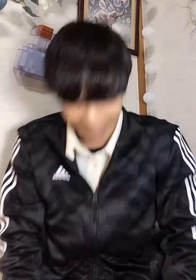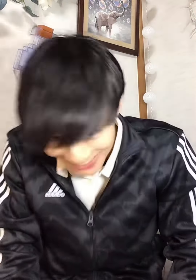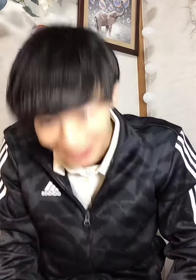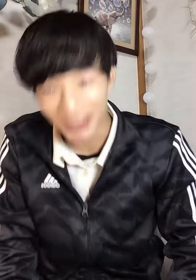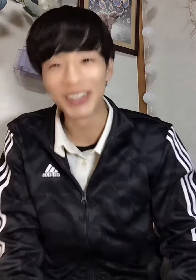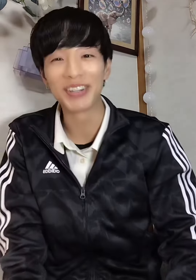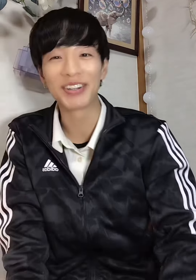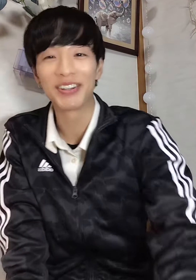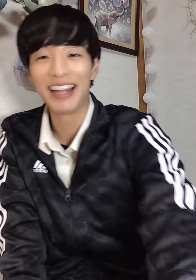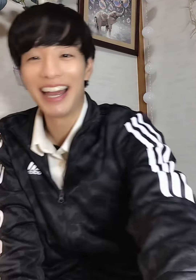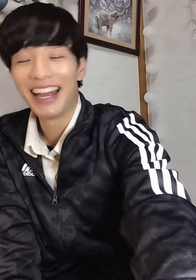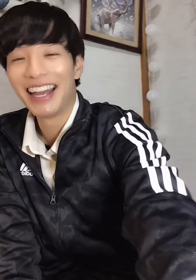はい、ということで、